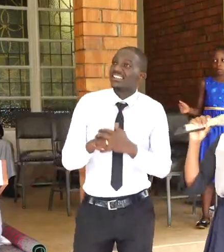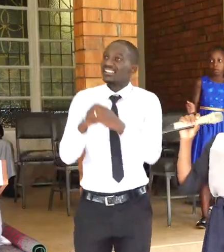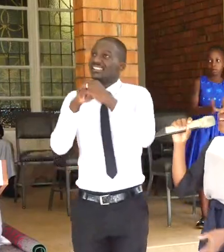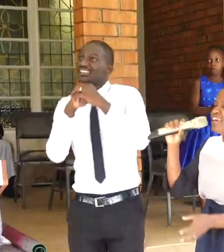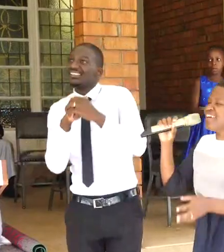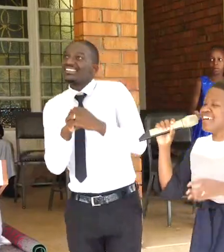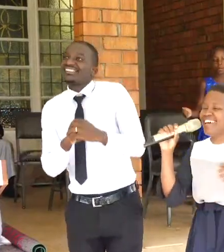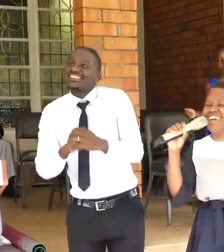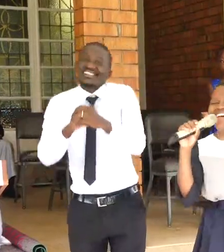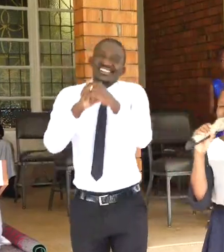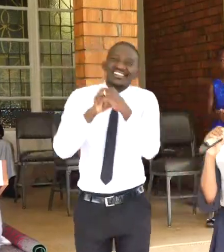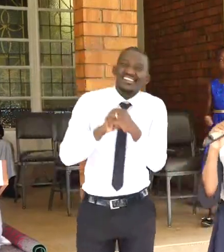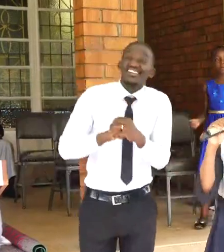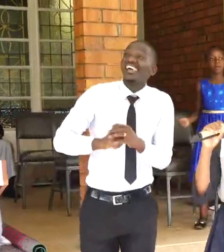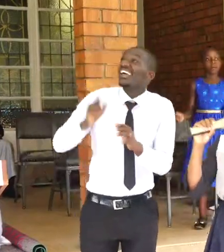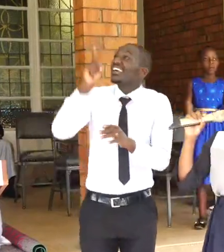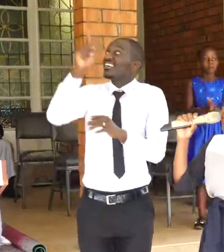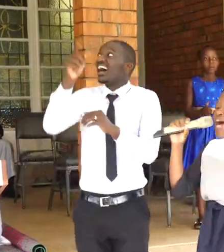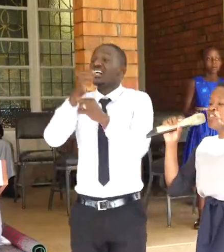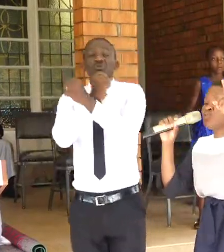katumusinze.